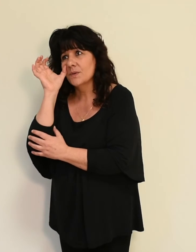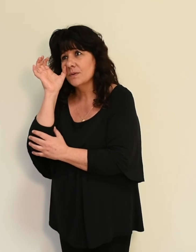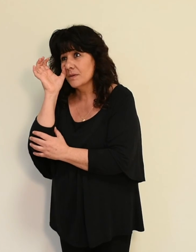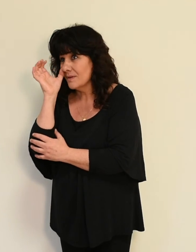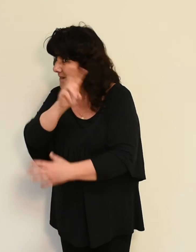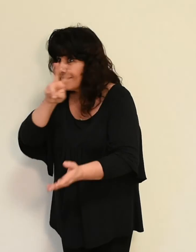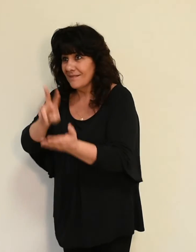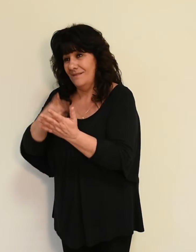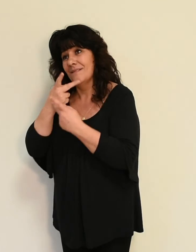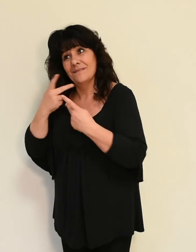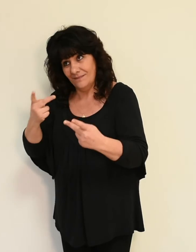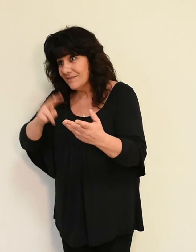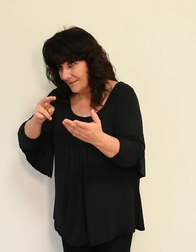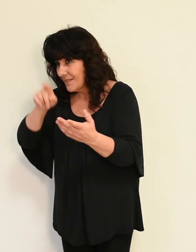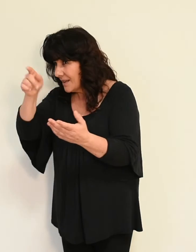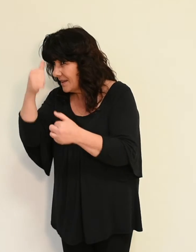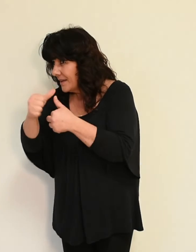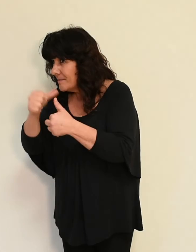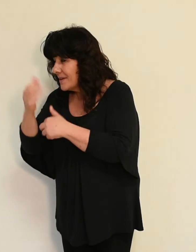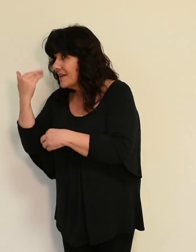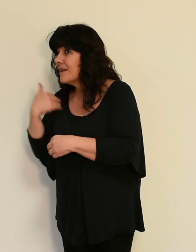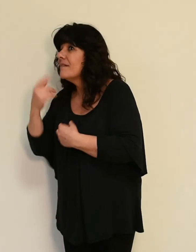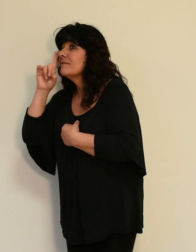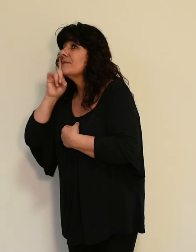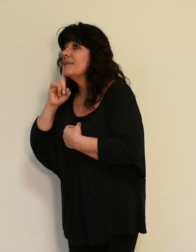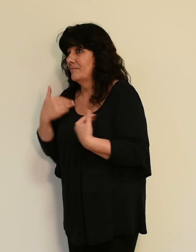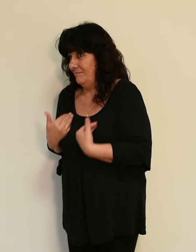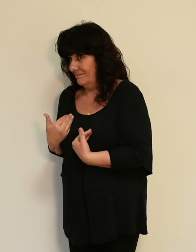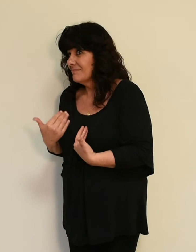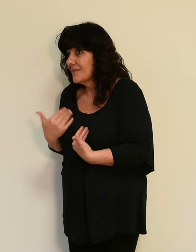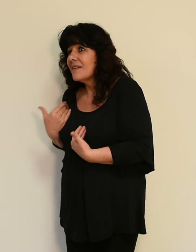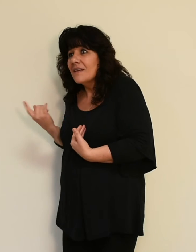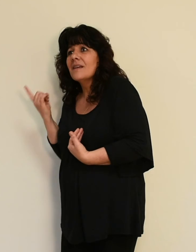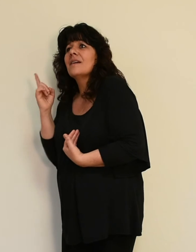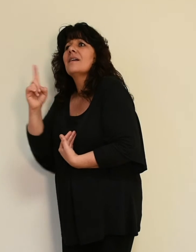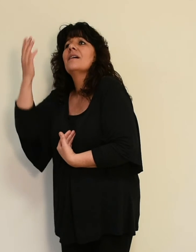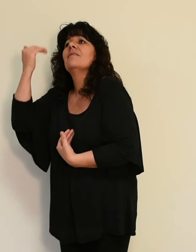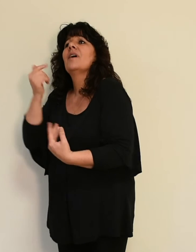vivant, je suis cette femme qui se tenait ici près de toi pour prier le Seigneur.